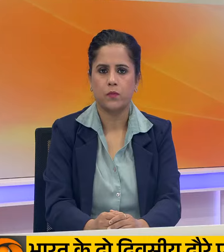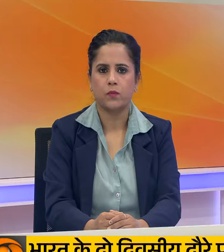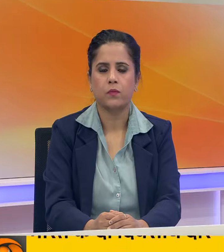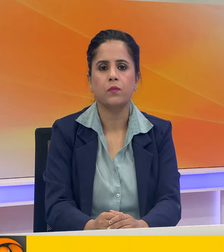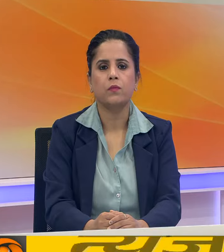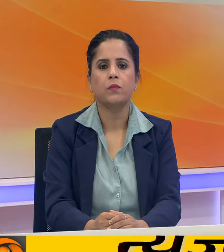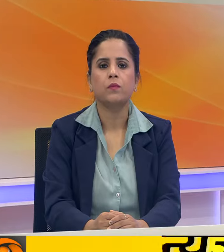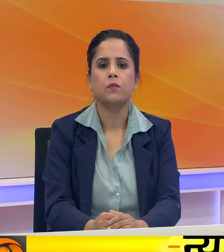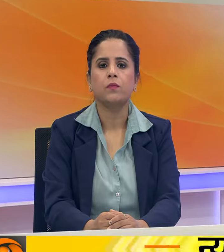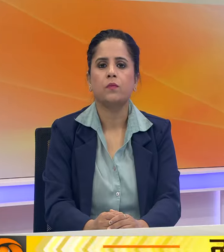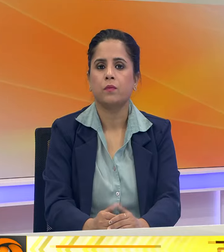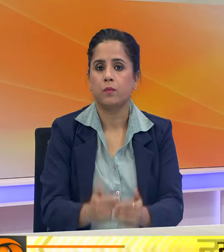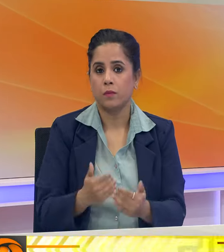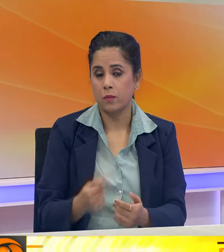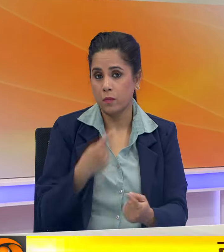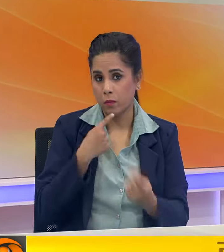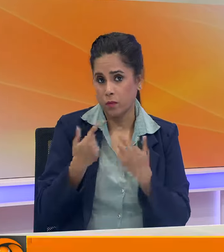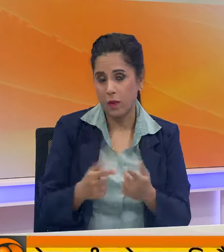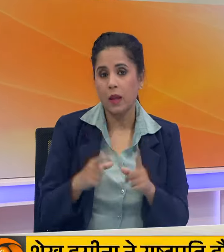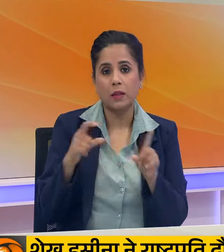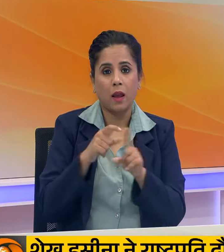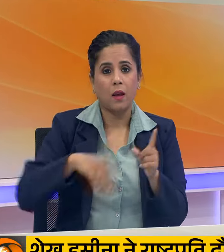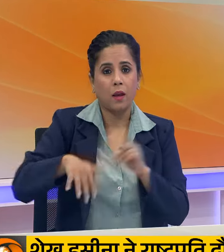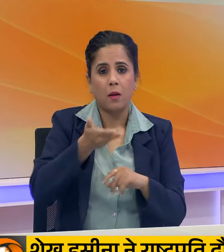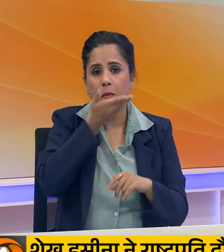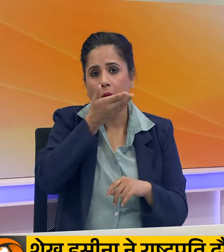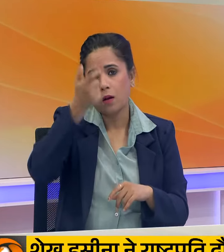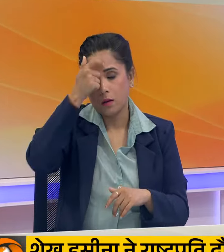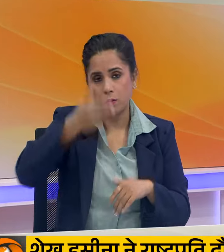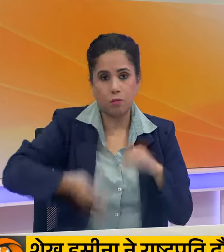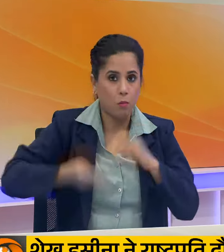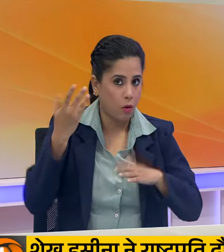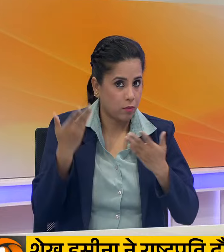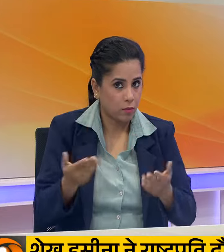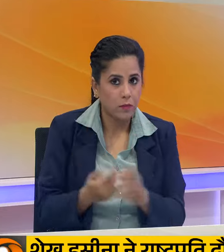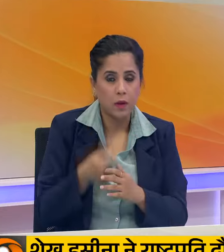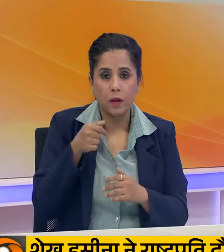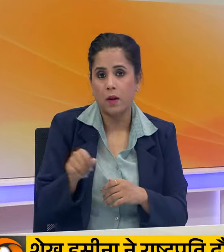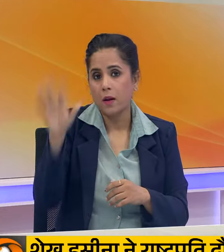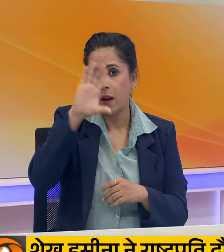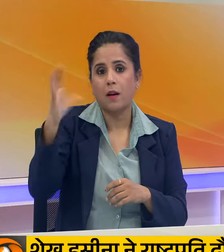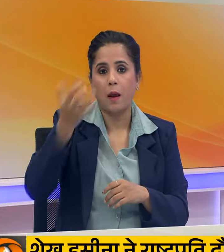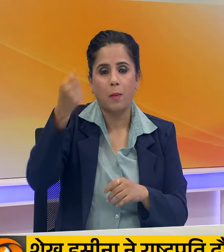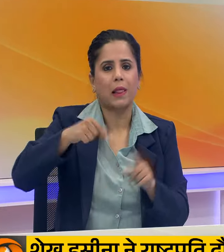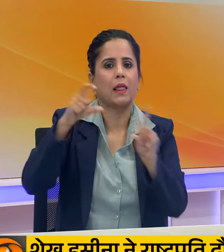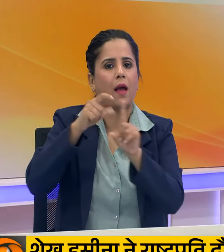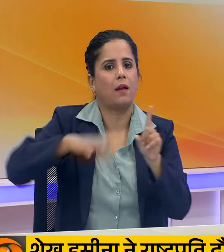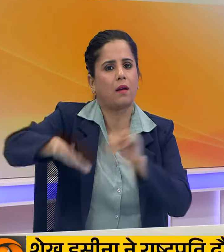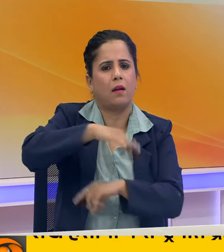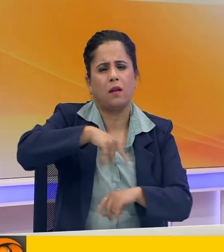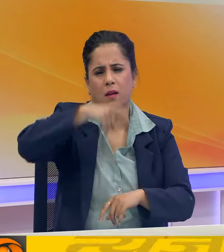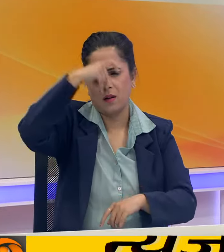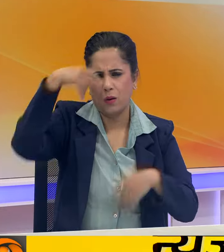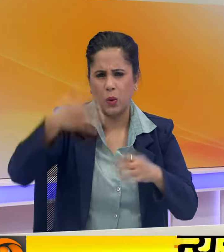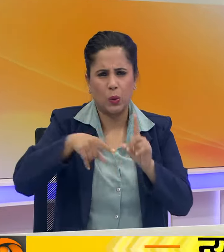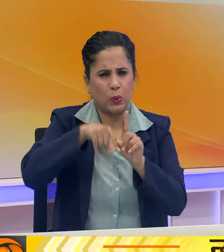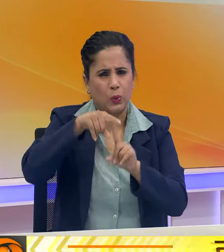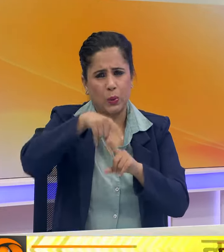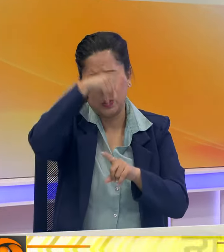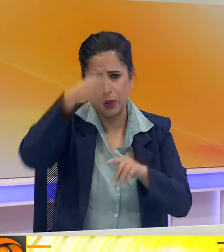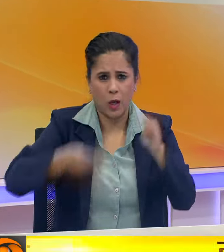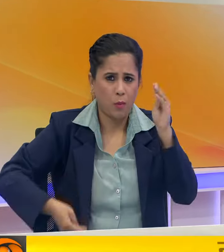है और अब बात दिल्ली में मचे पानी के हाहाकार की देश की राजधानी दिल्ली में गर्मी से तापमान